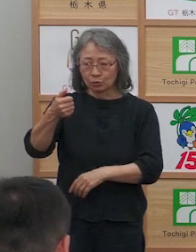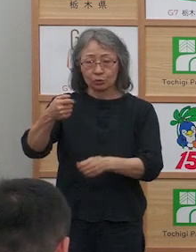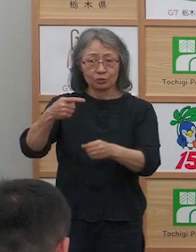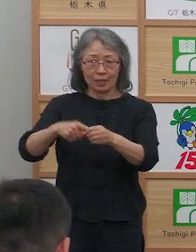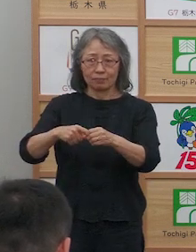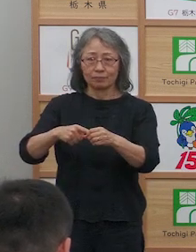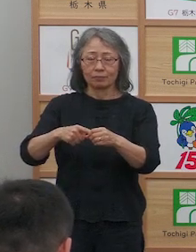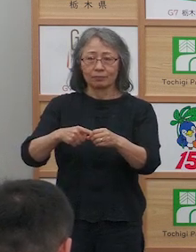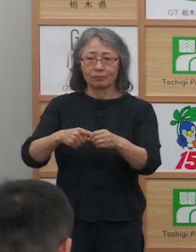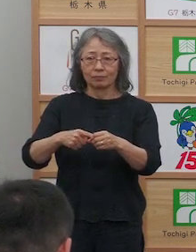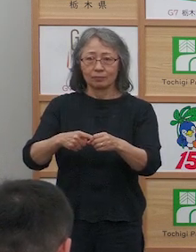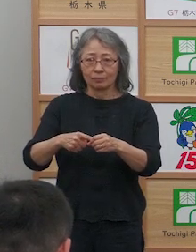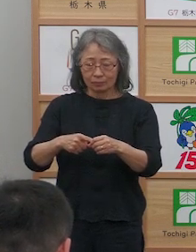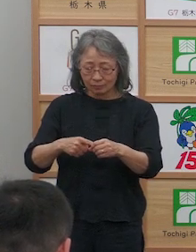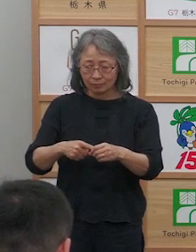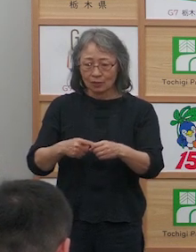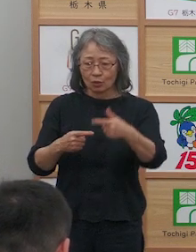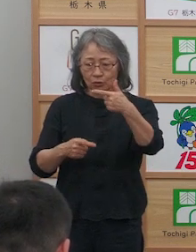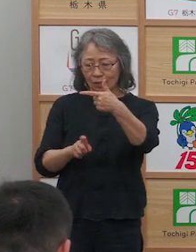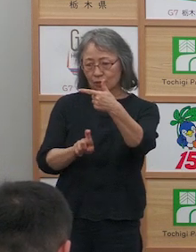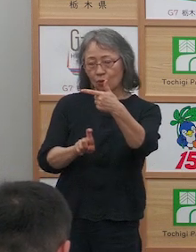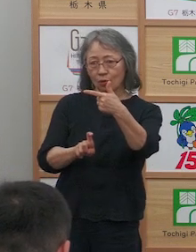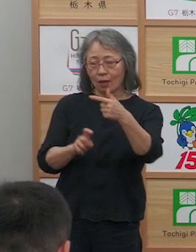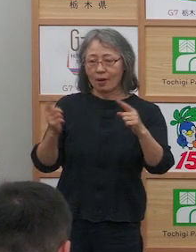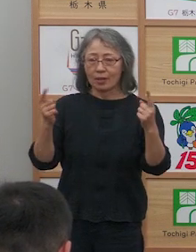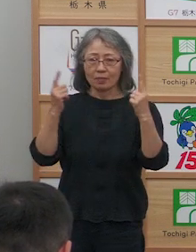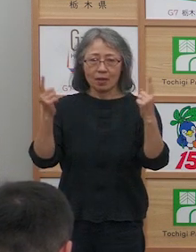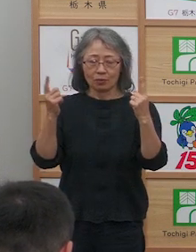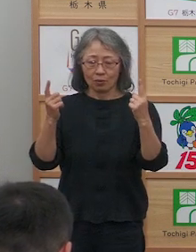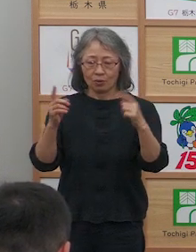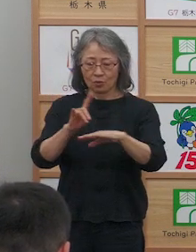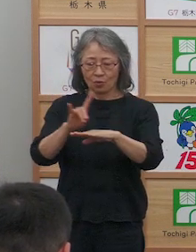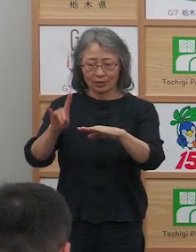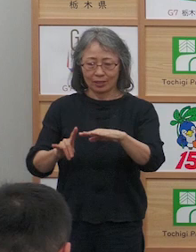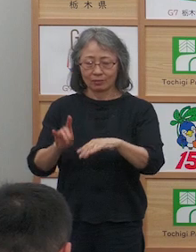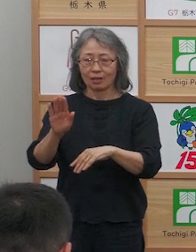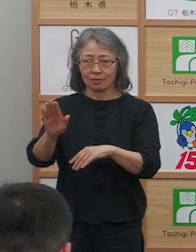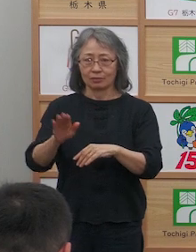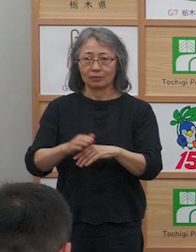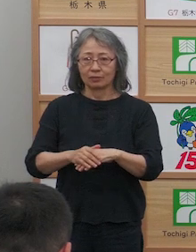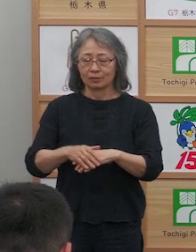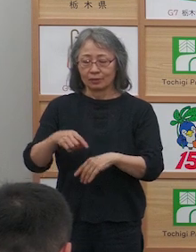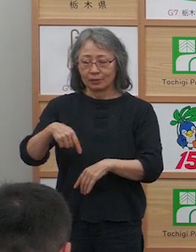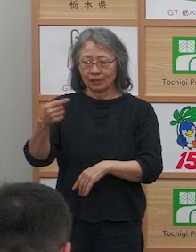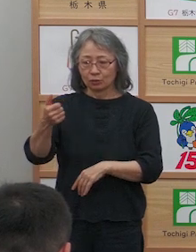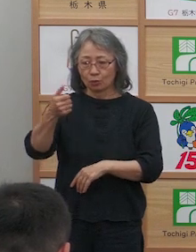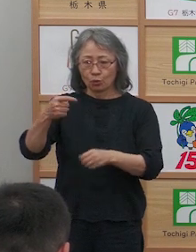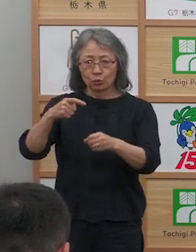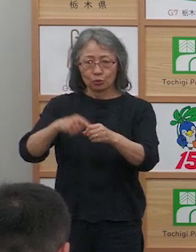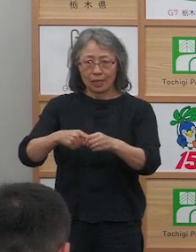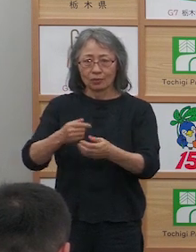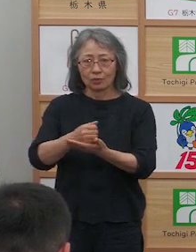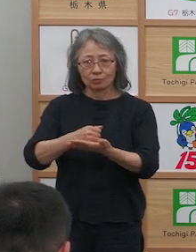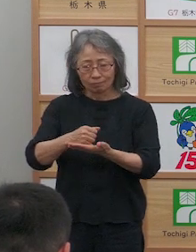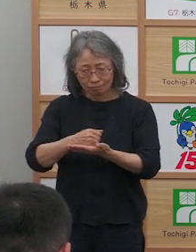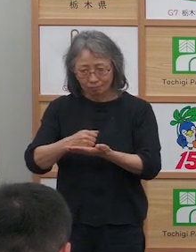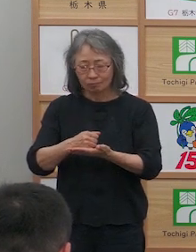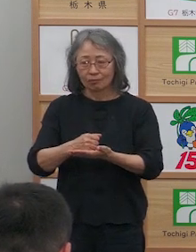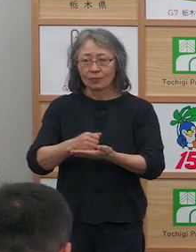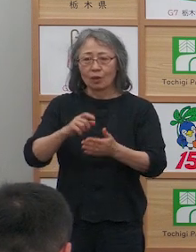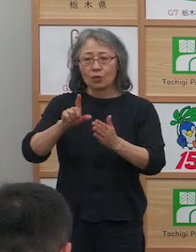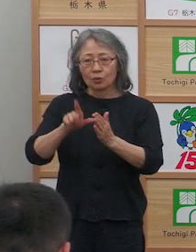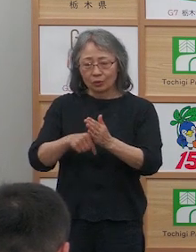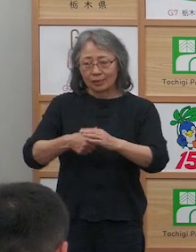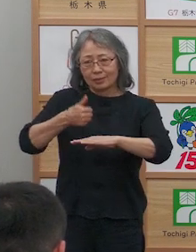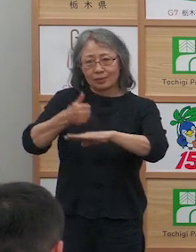。10日の県民の日にはイベントも企画されています。150年の節目を迎えるにあたっての